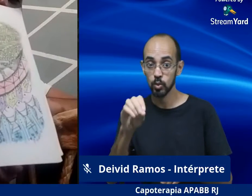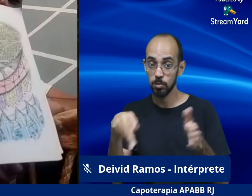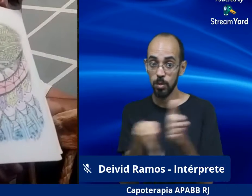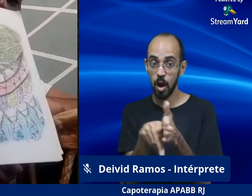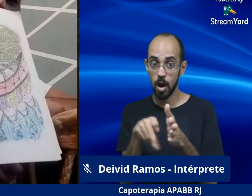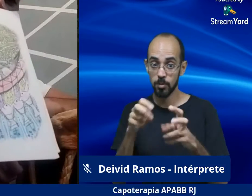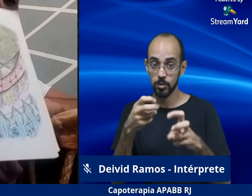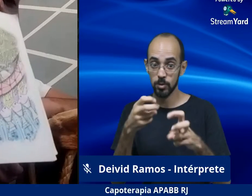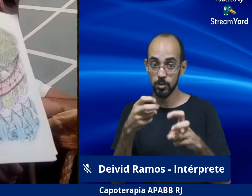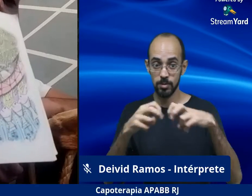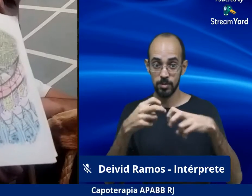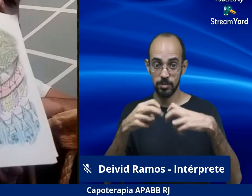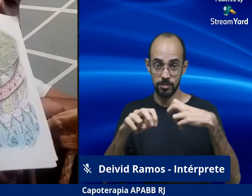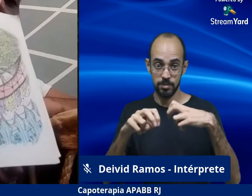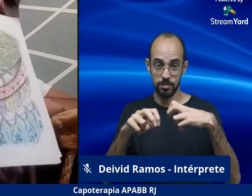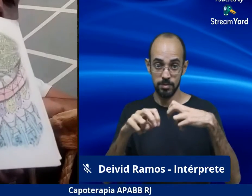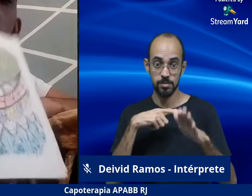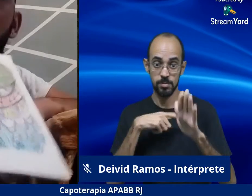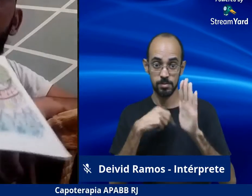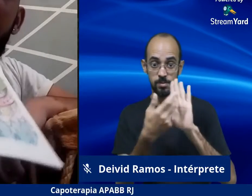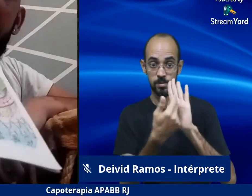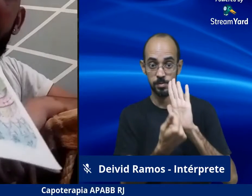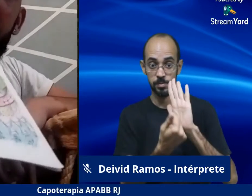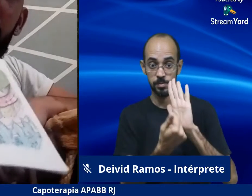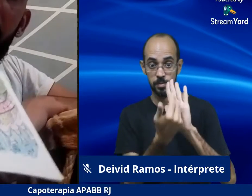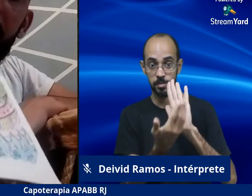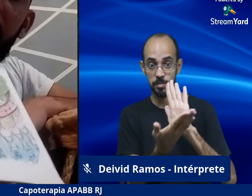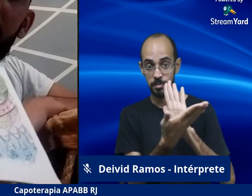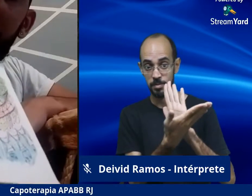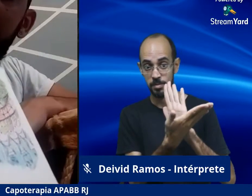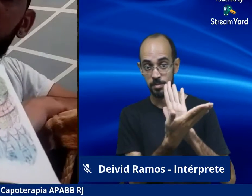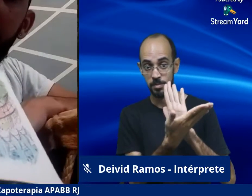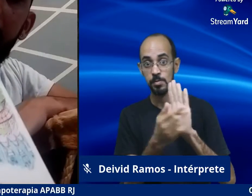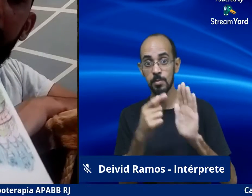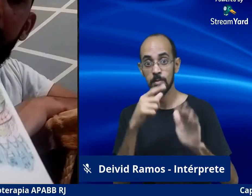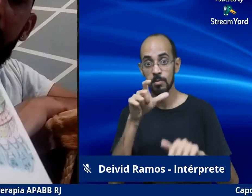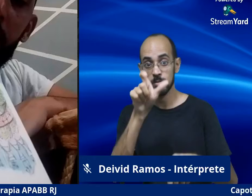ó, a gente tem um rapaz